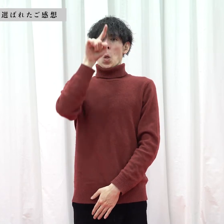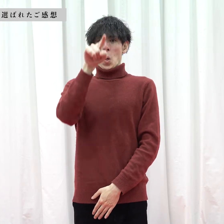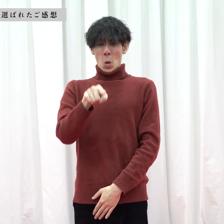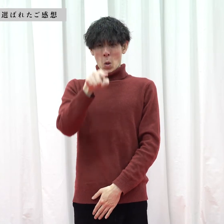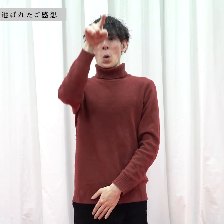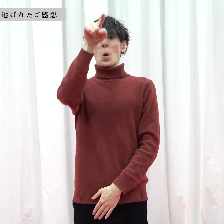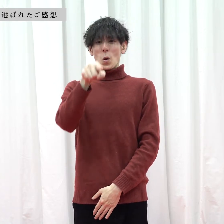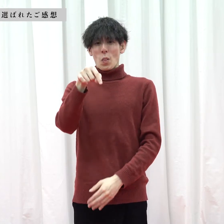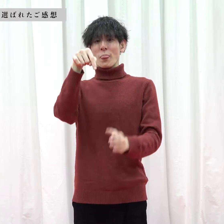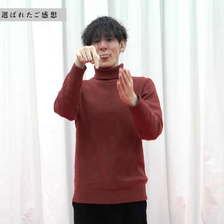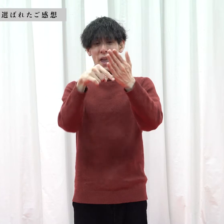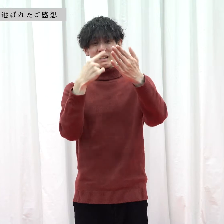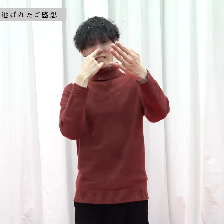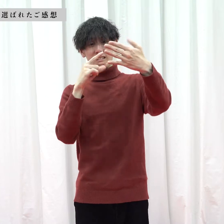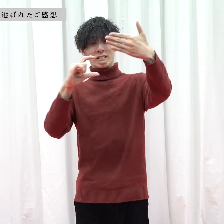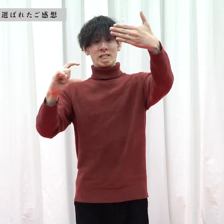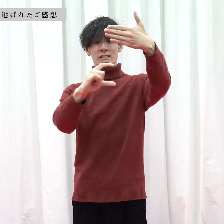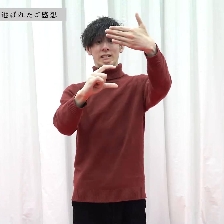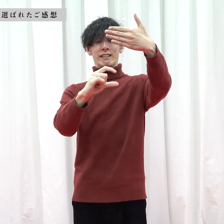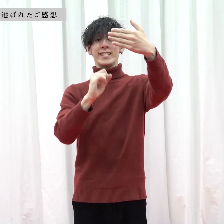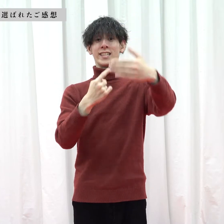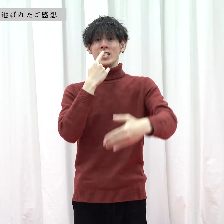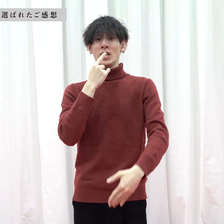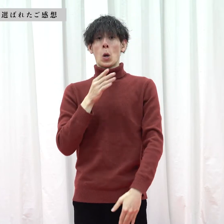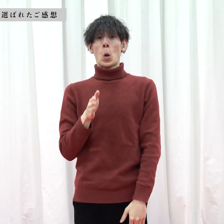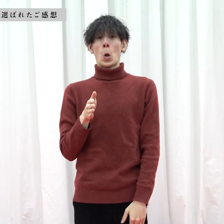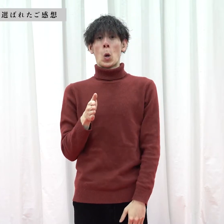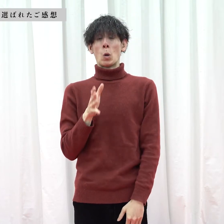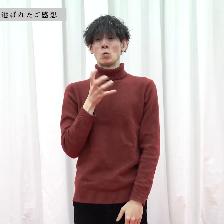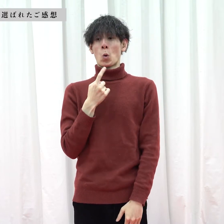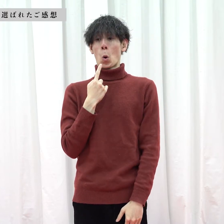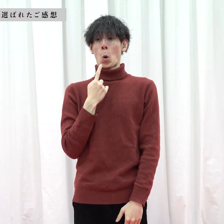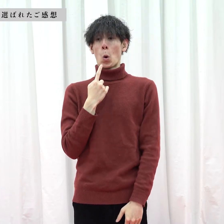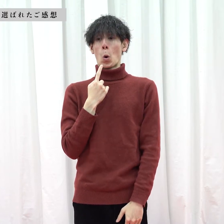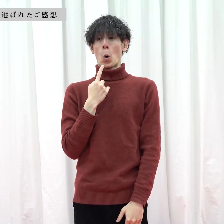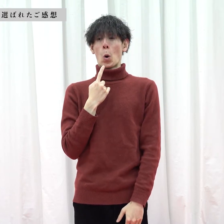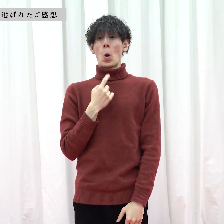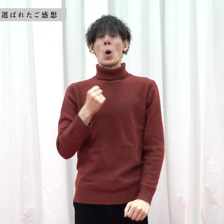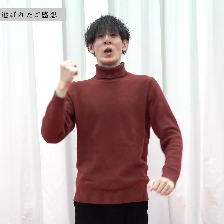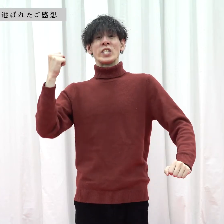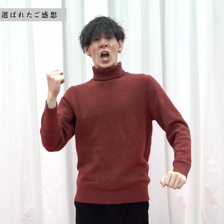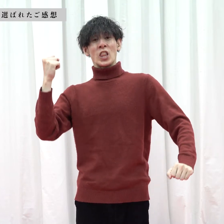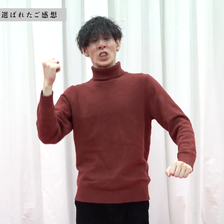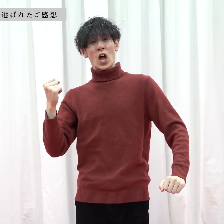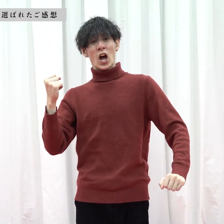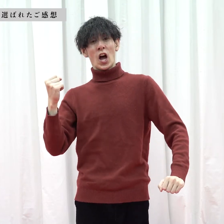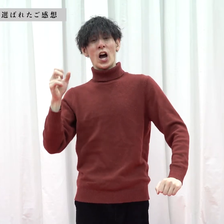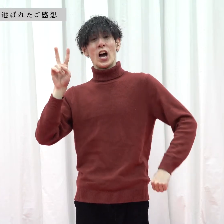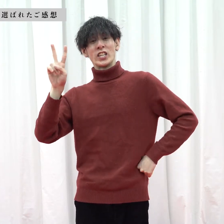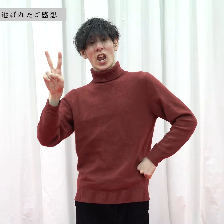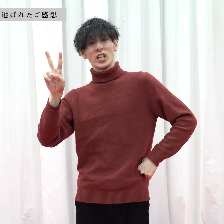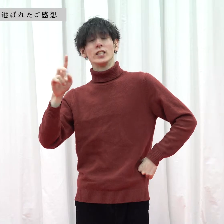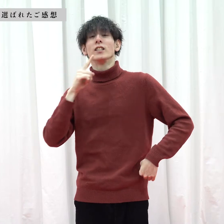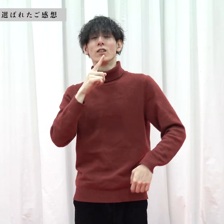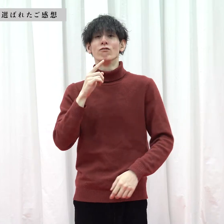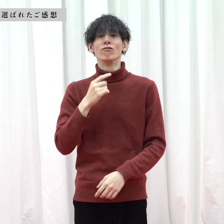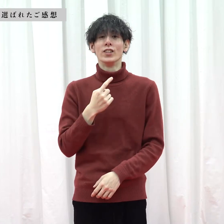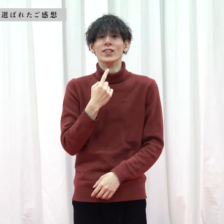、この中に僕の名前が入っているのは本当にすごいなというふうに、やったというふう